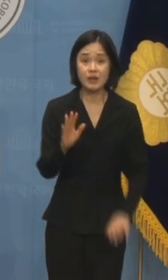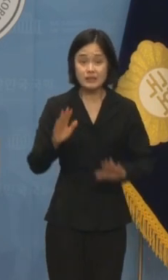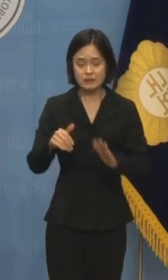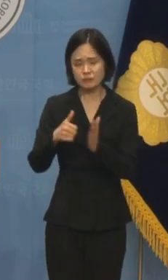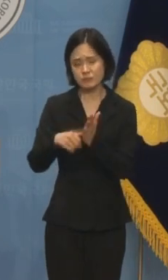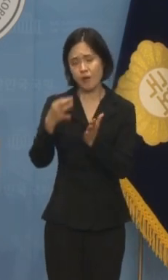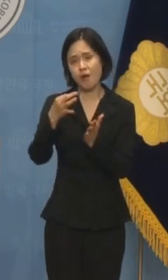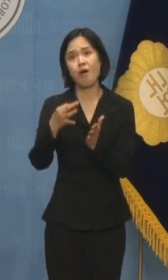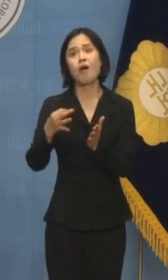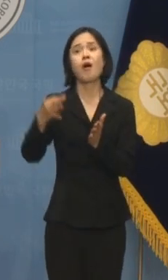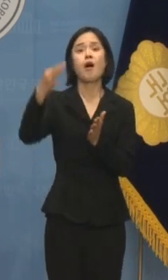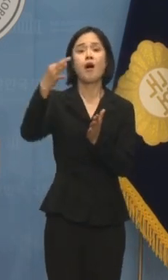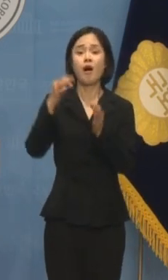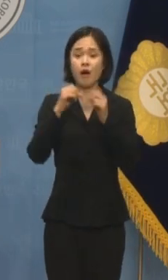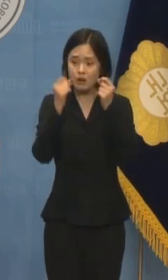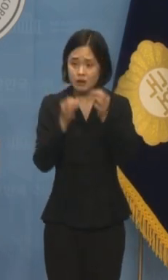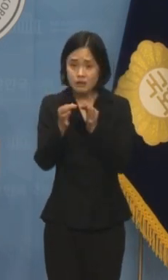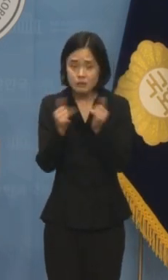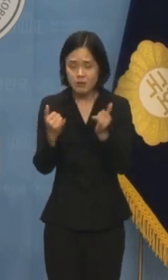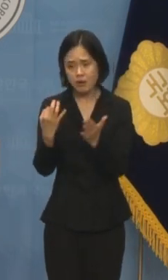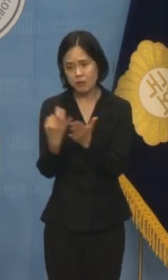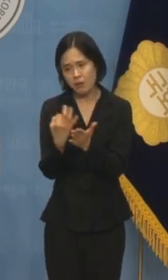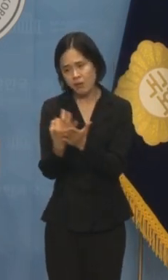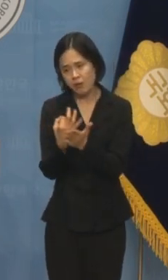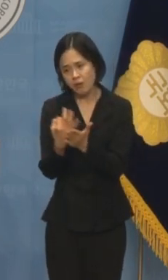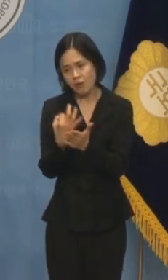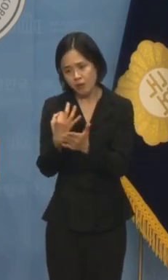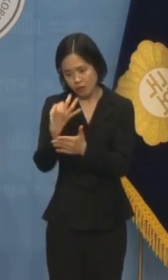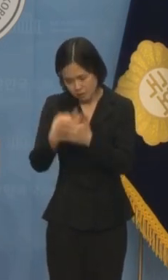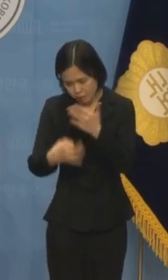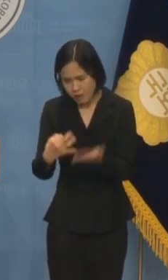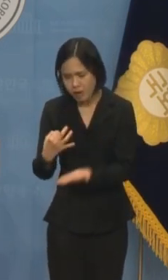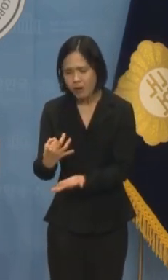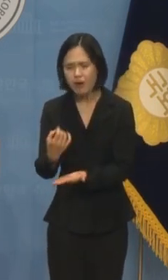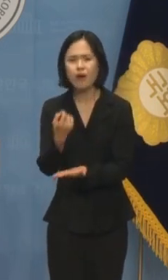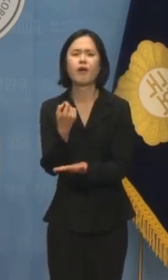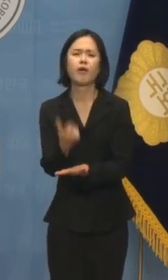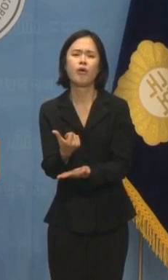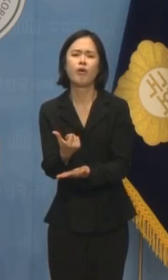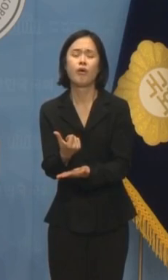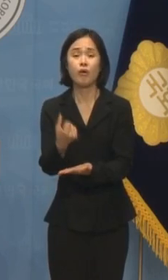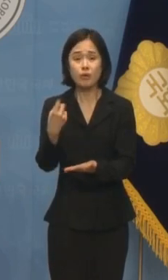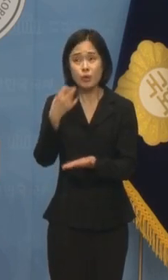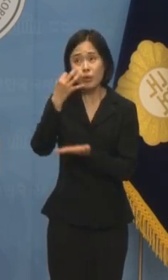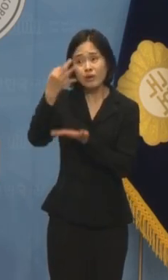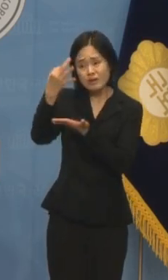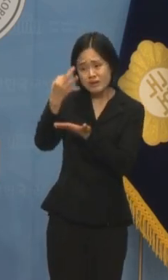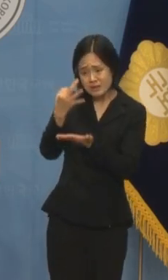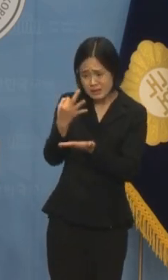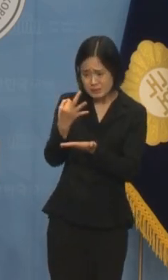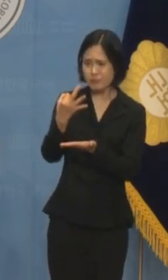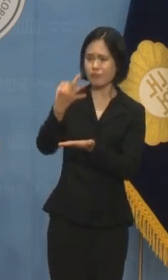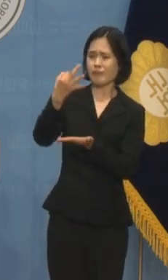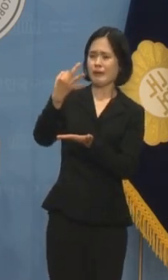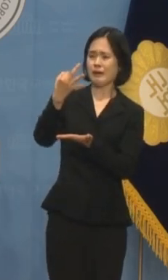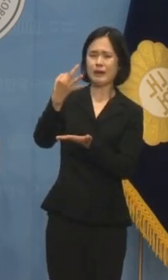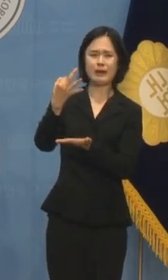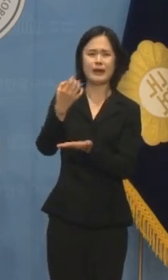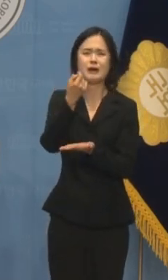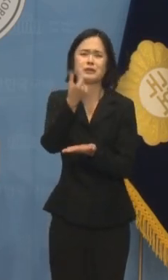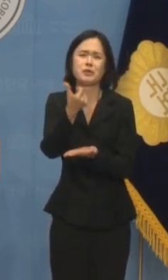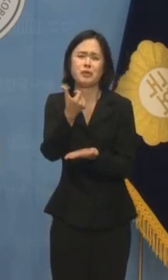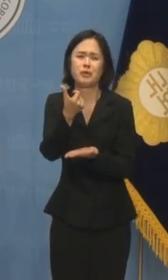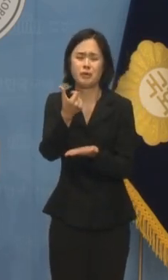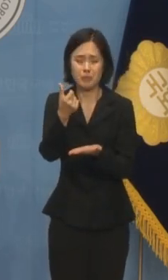없다는 자영업자들의 절규도 실질 임금이 떨어져서 뭐든 먹기도 어렵다는